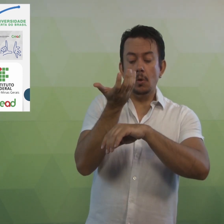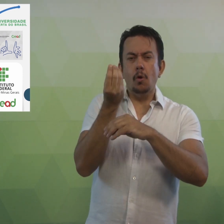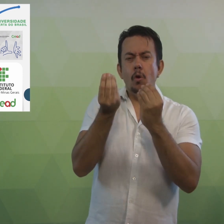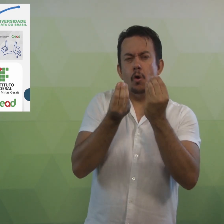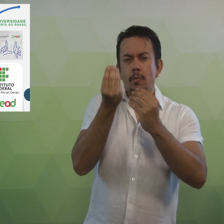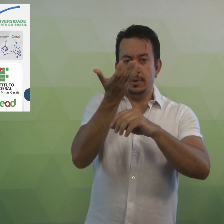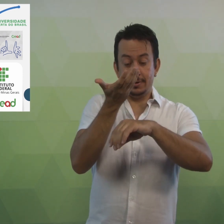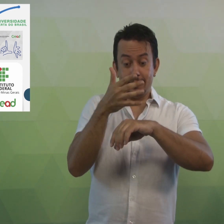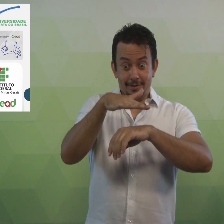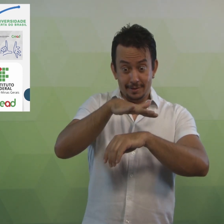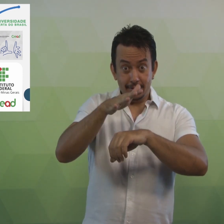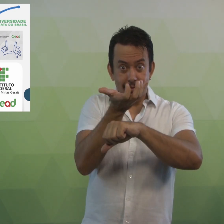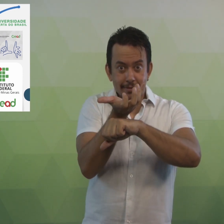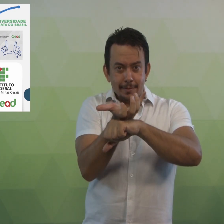que ela é um campo